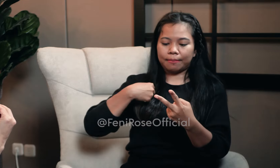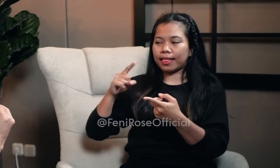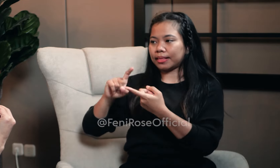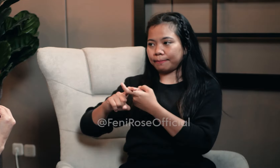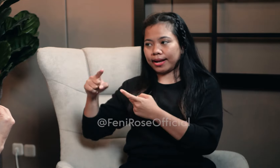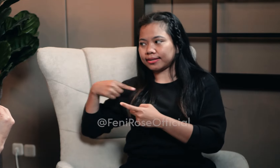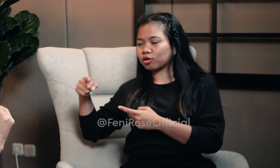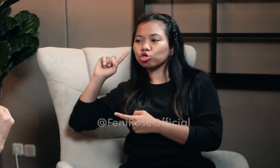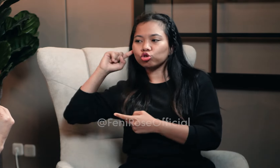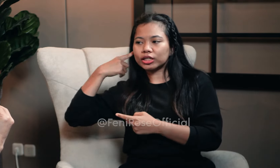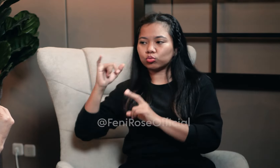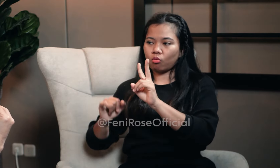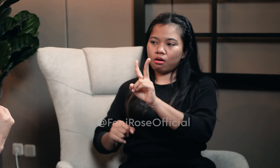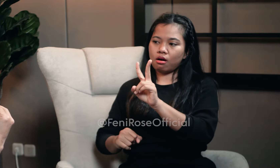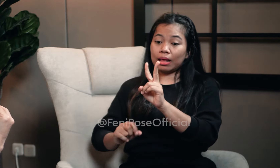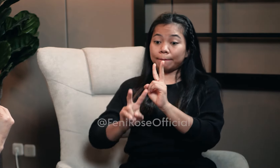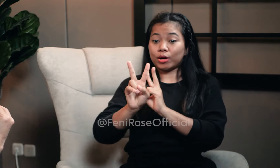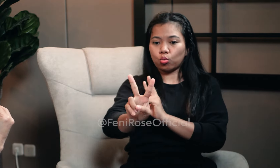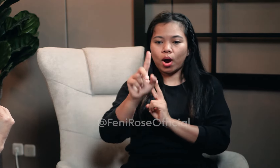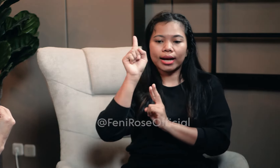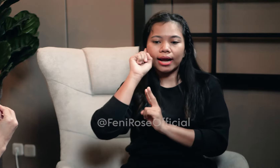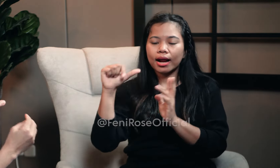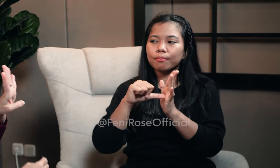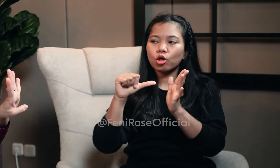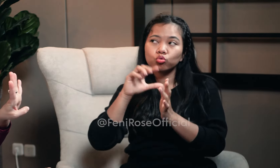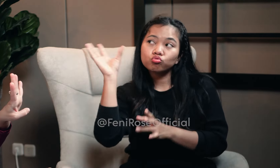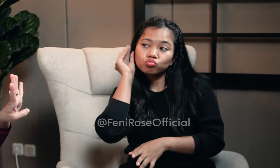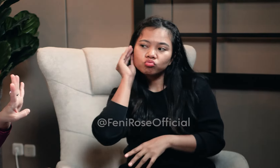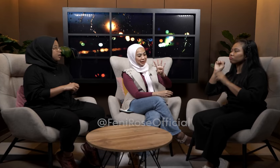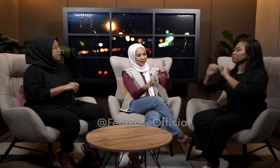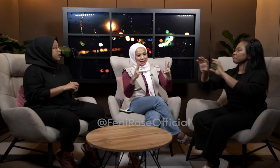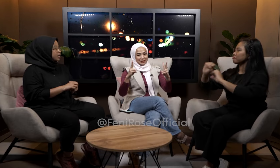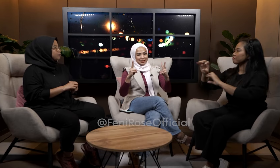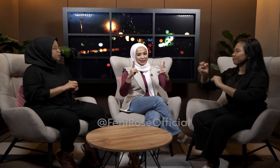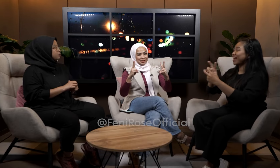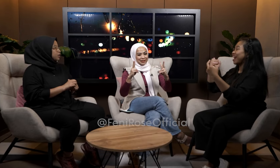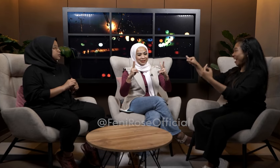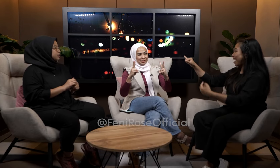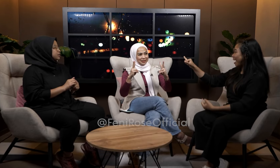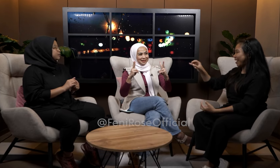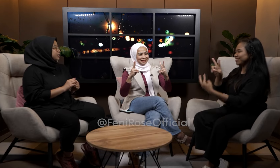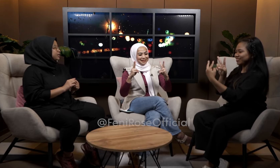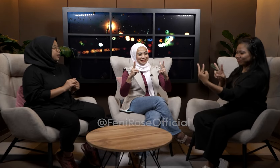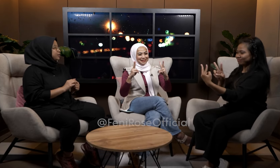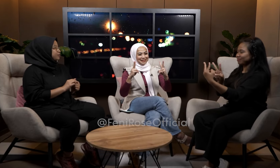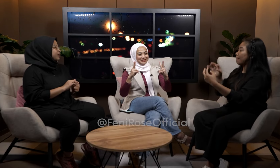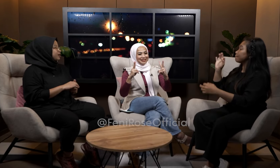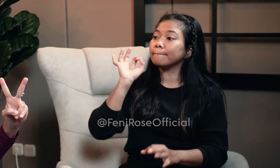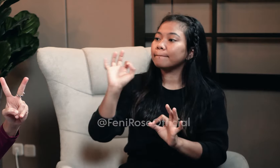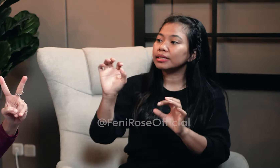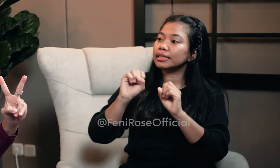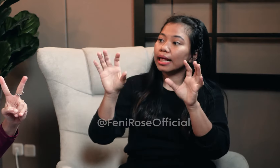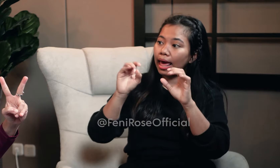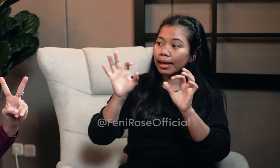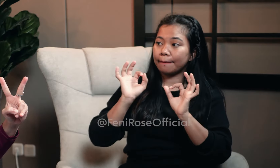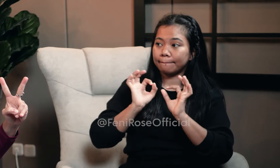tuli dan teman rekan saya ada tuli jadi kita ee dengar yang bertugas he seperti kayak gitu iya ee